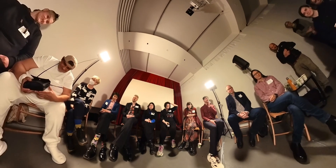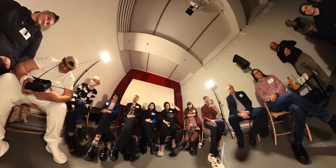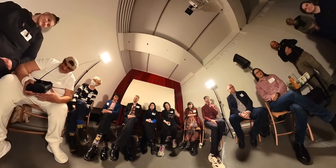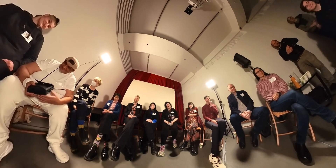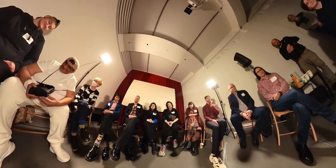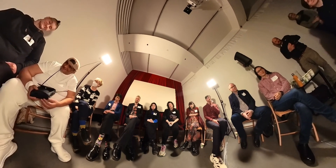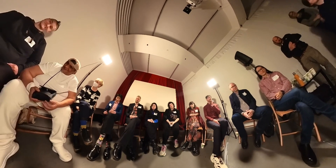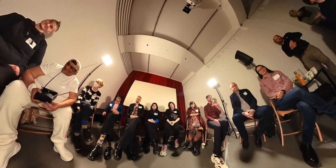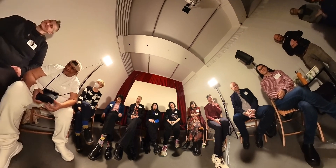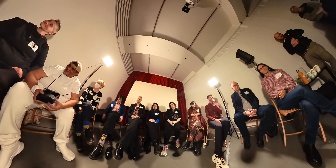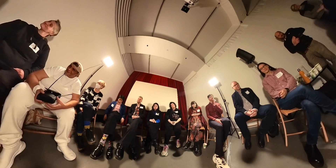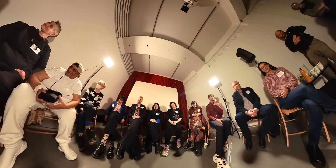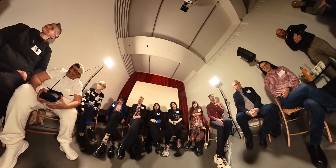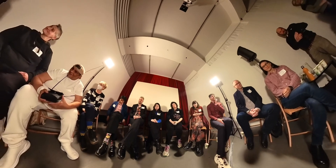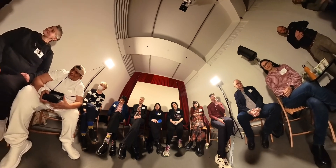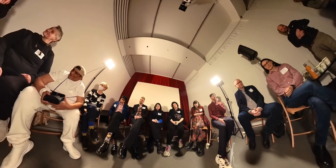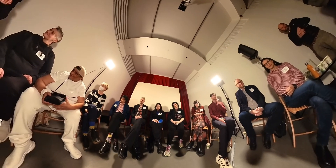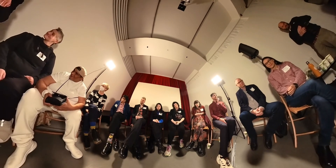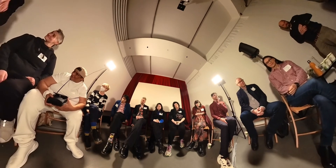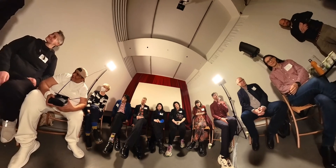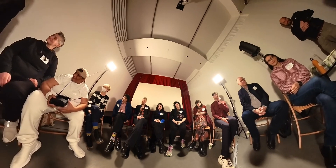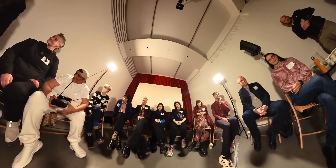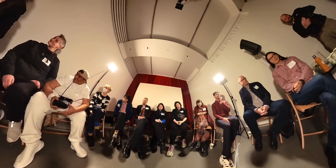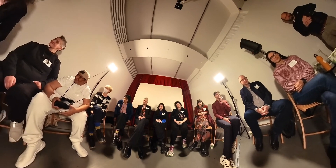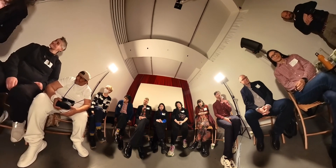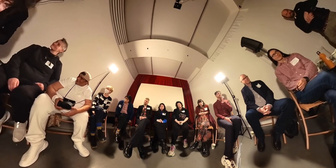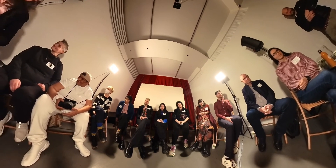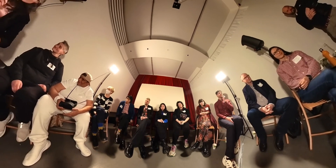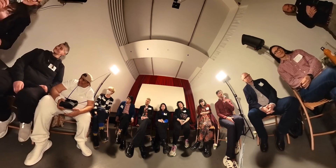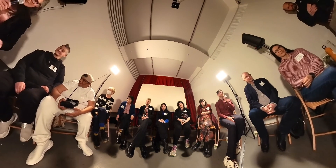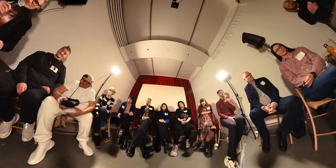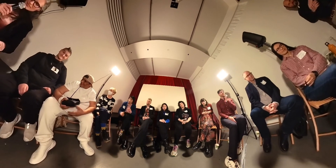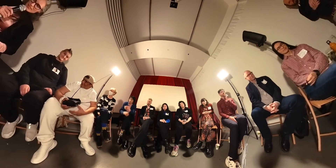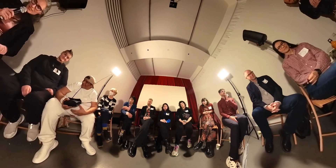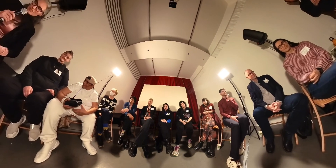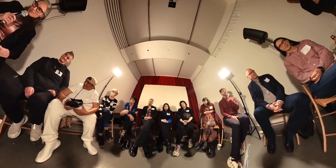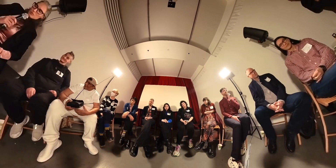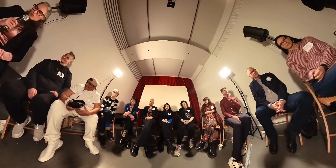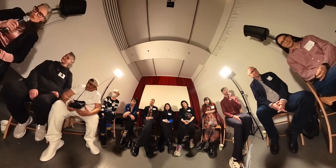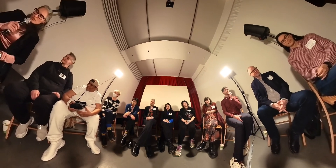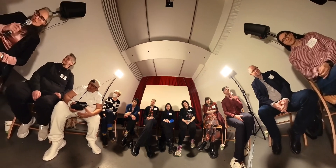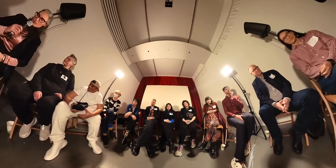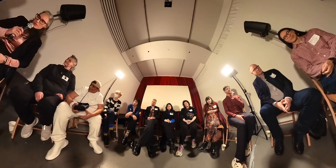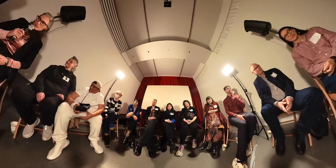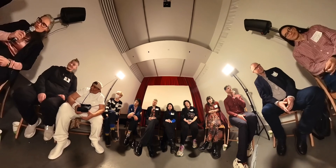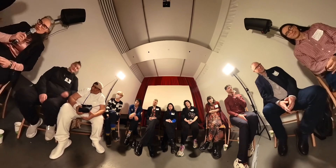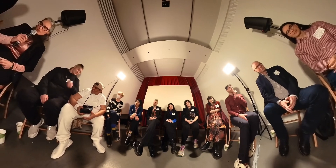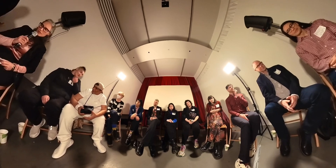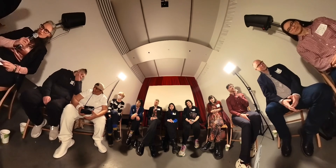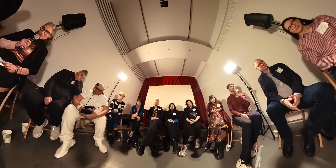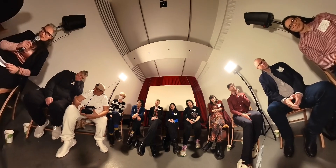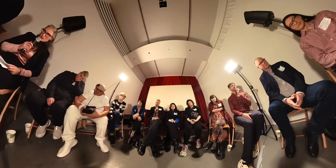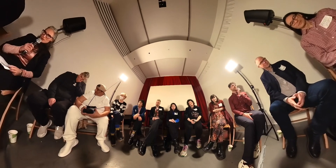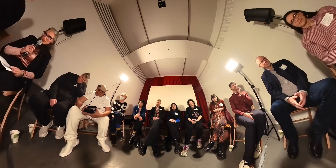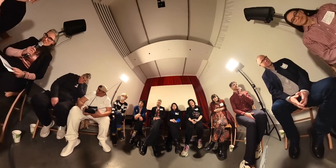Díky moc. Vzhledem tomu, že nás je tady hodně otázek taky, tak už to nechám bez